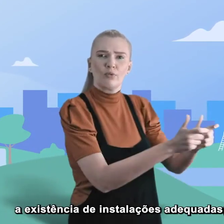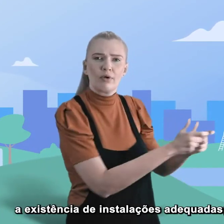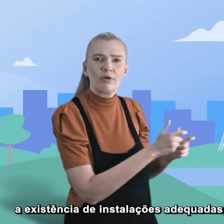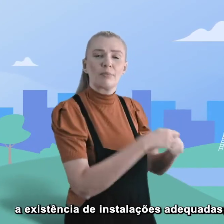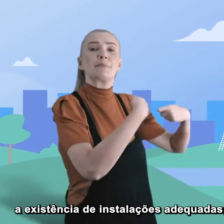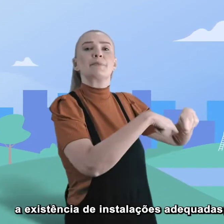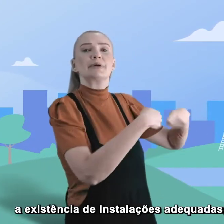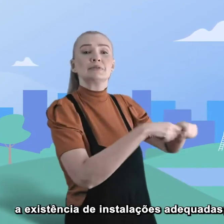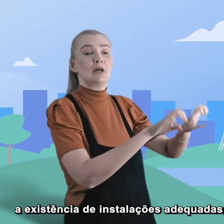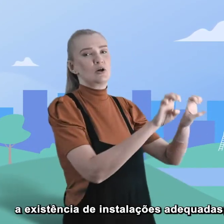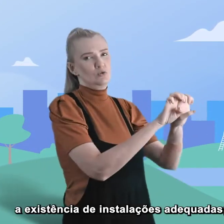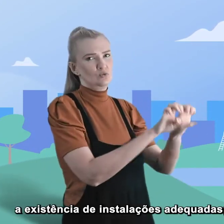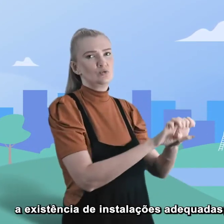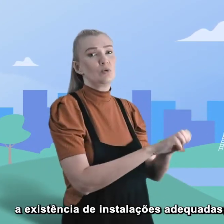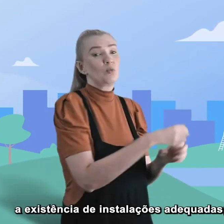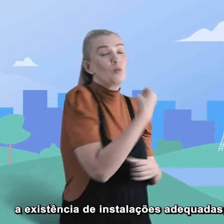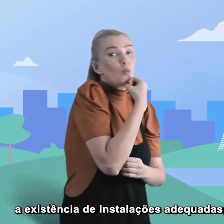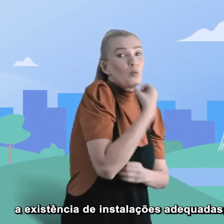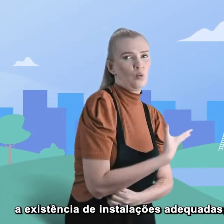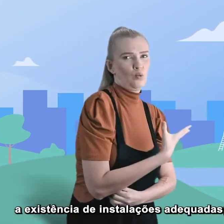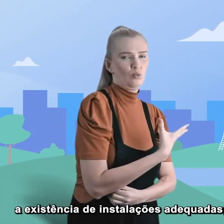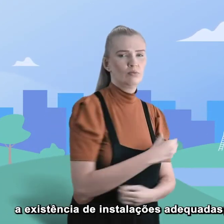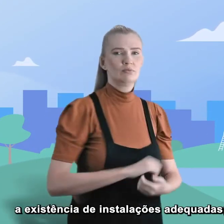A existência de instalações adequadas.